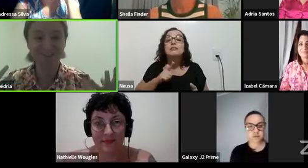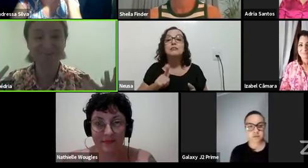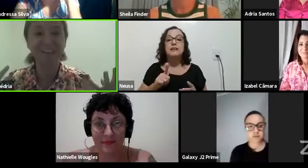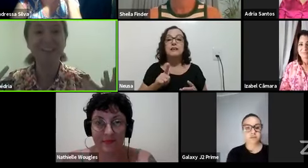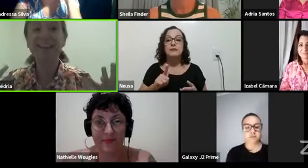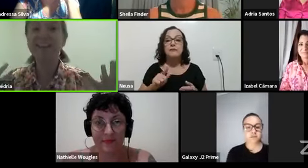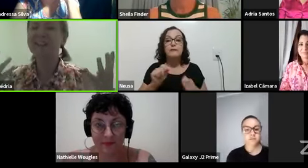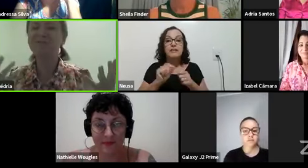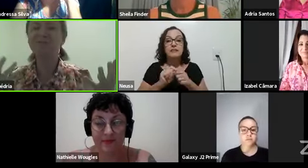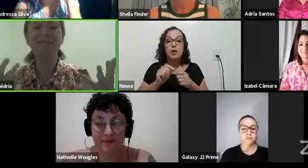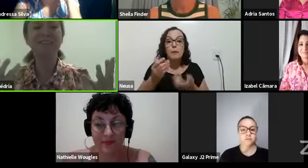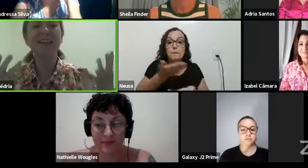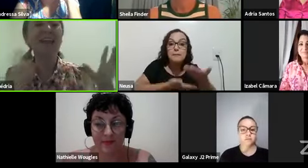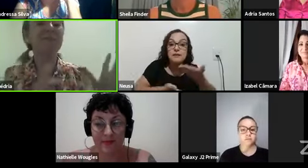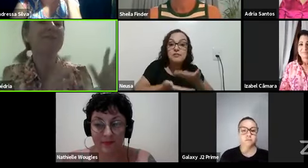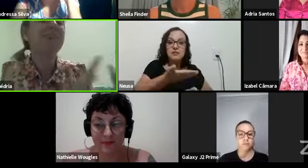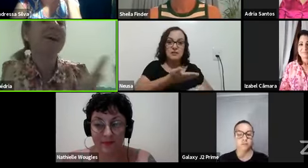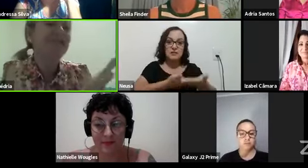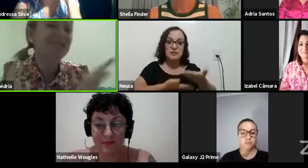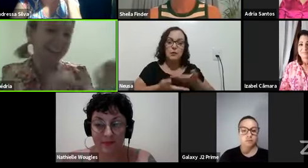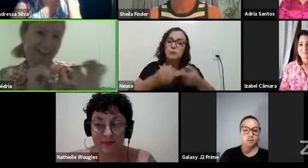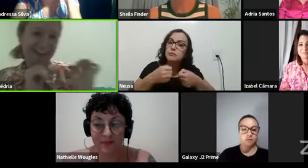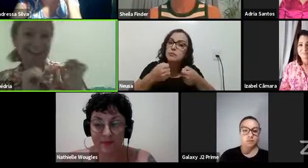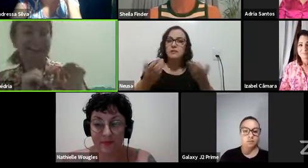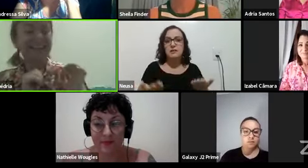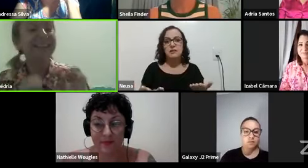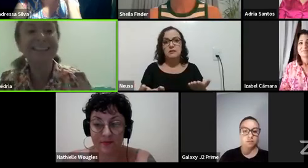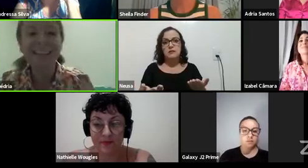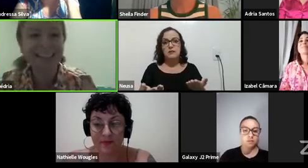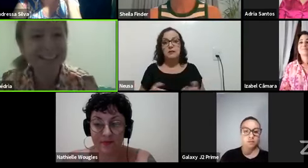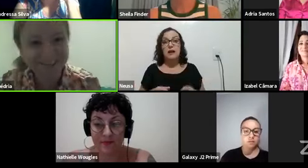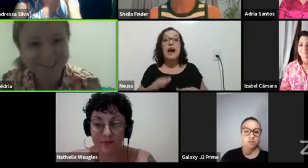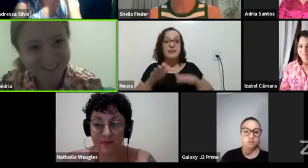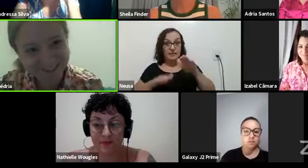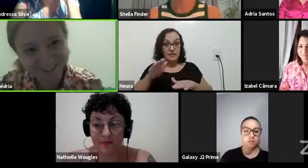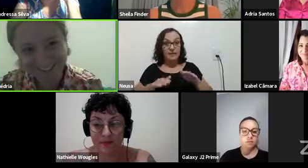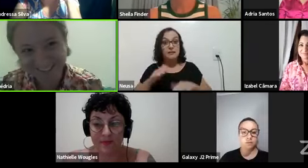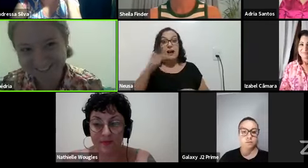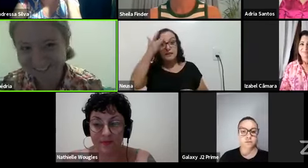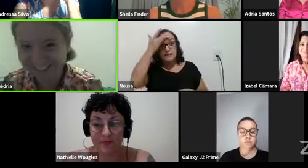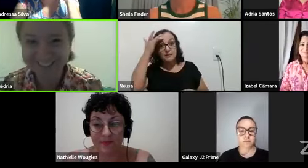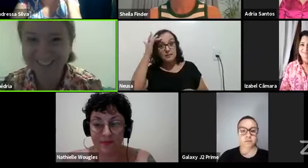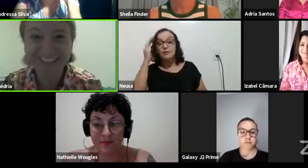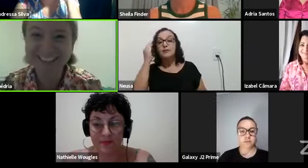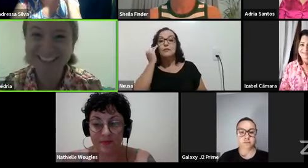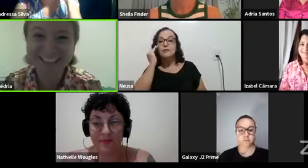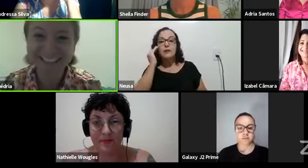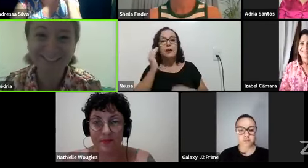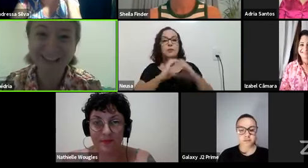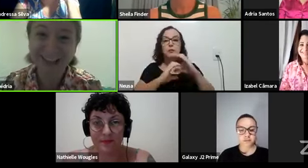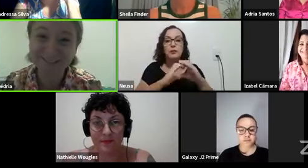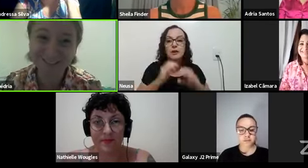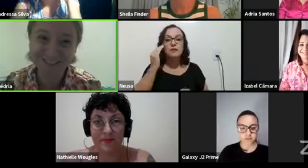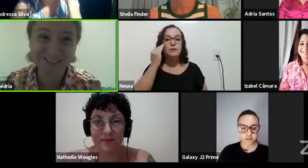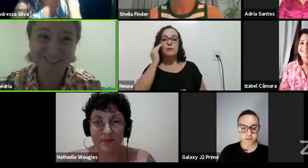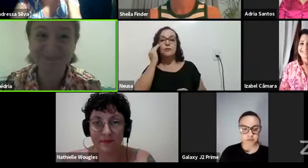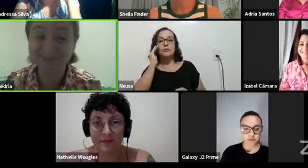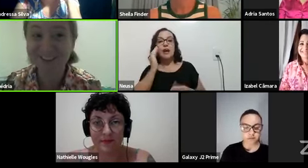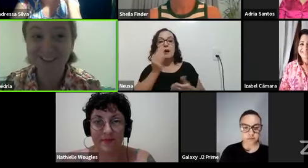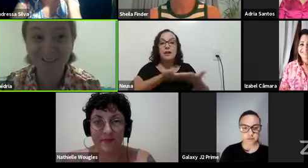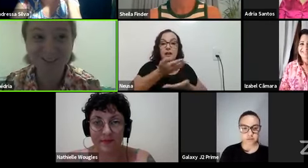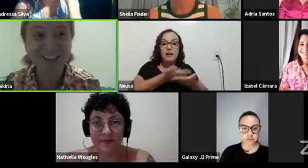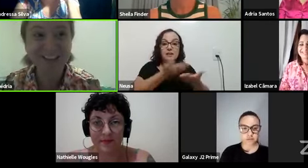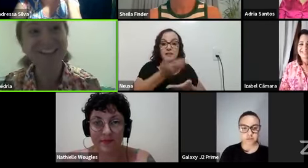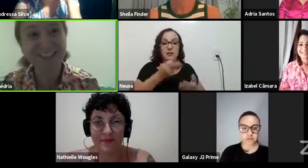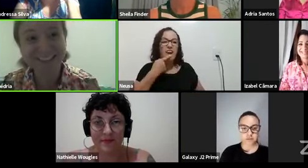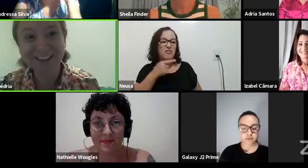que a gente vive. E aí eu digo assim: ela prefere estar lá. Ninguém quer ficar sozinho. Eu não queria e não quero ficar sozinha,